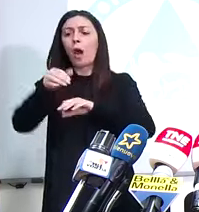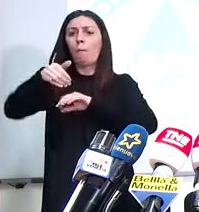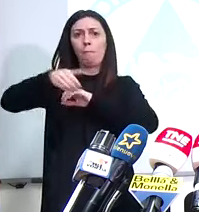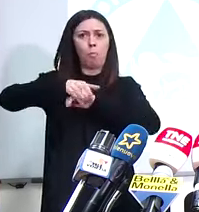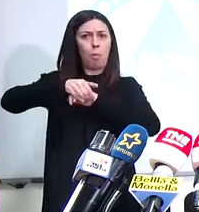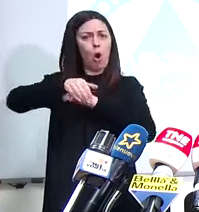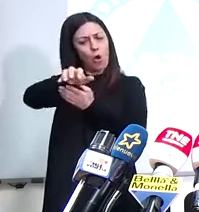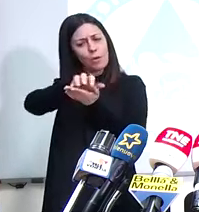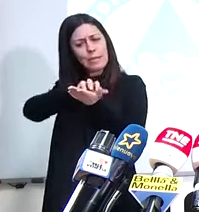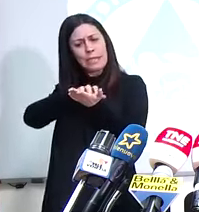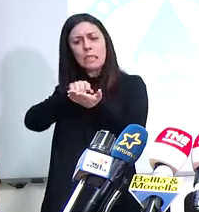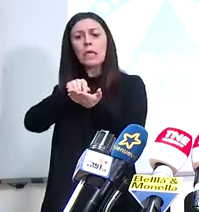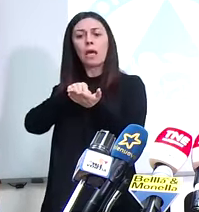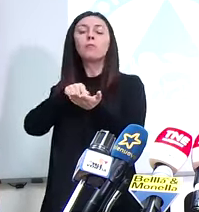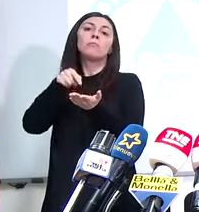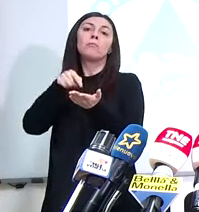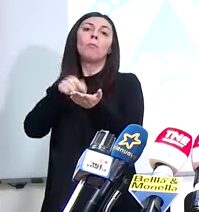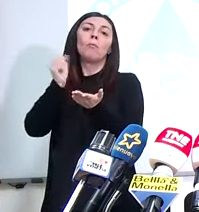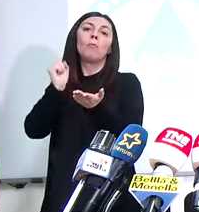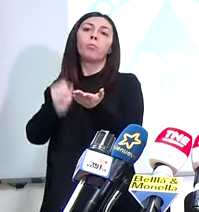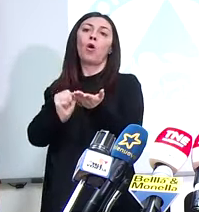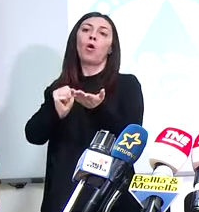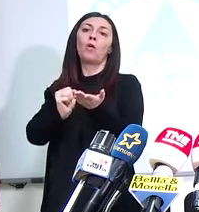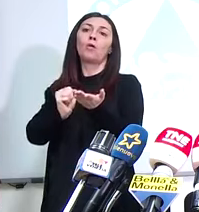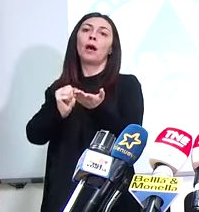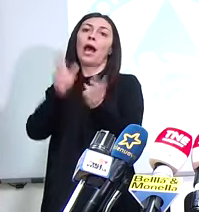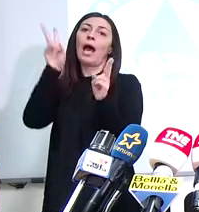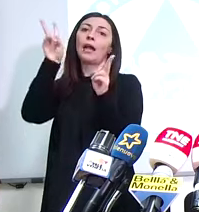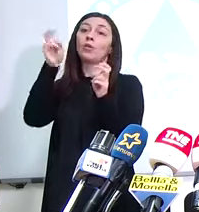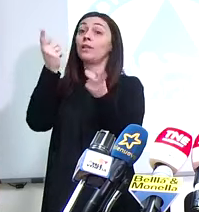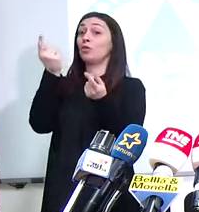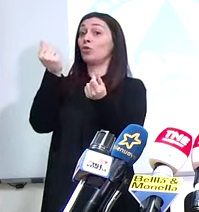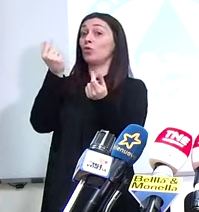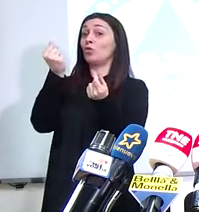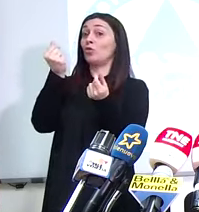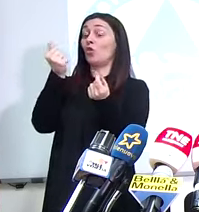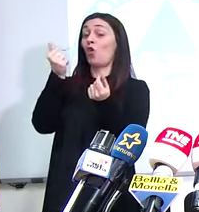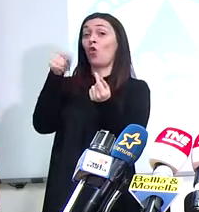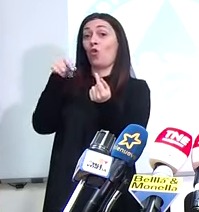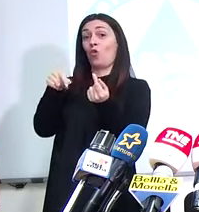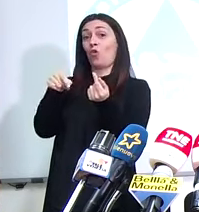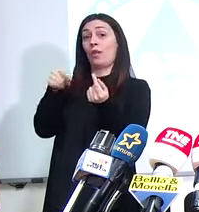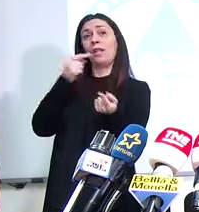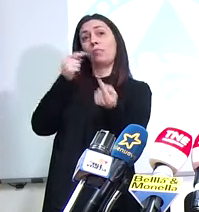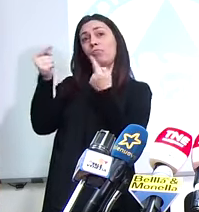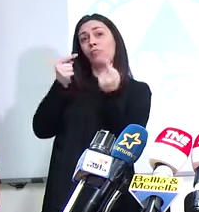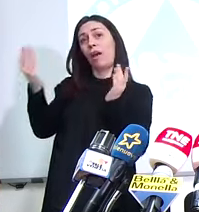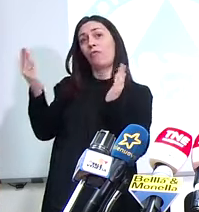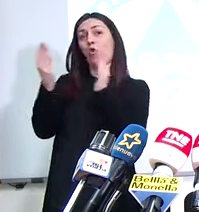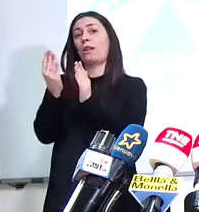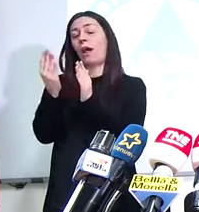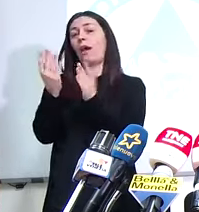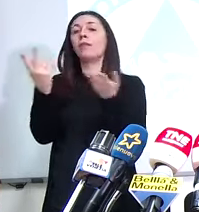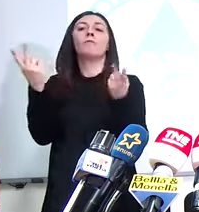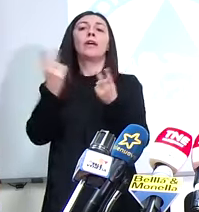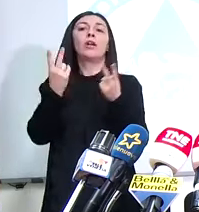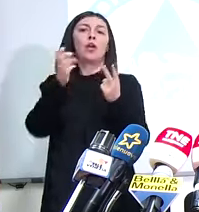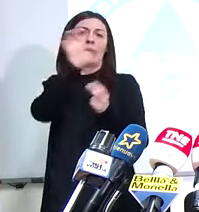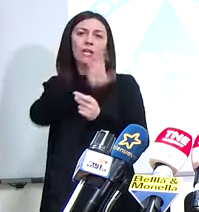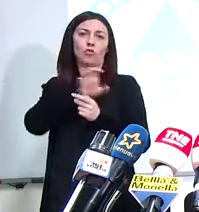affronteremo la questione o serate che la regione non ha problemi a intervenire finanziariamente su una partita così la conosceremo